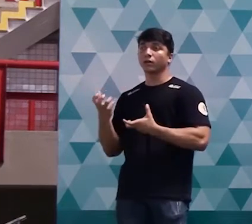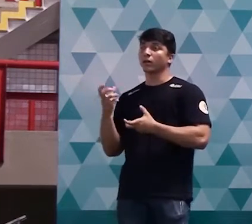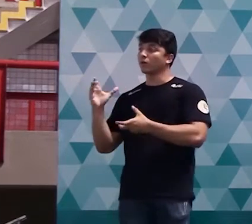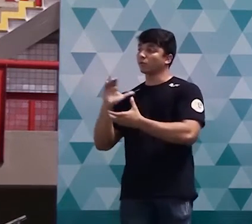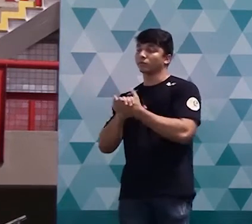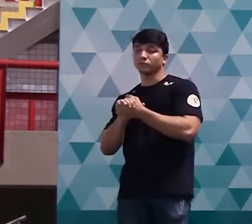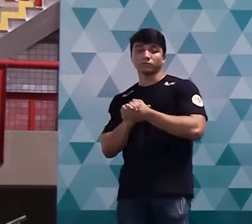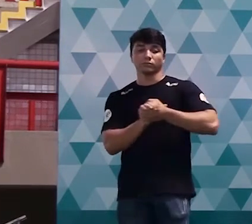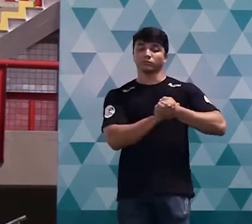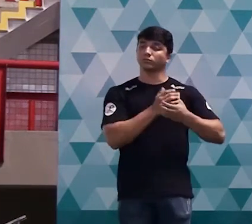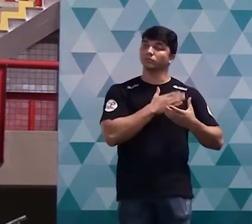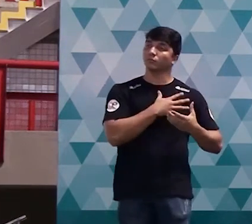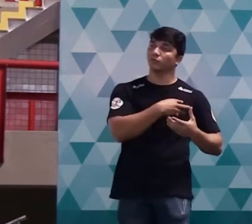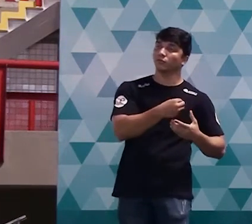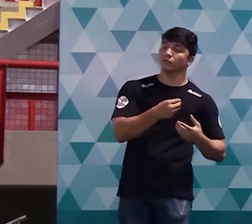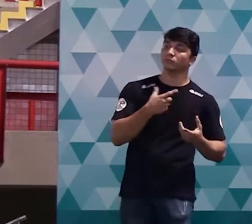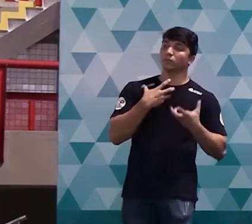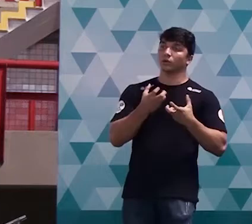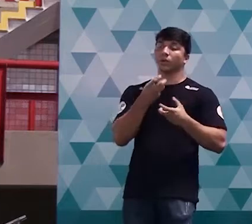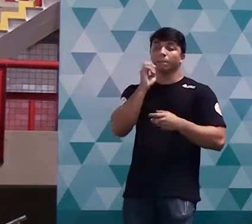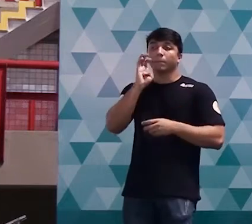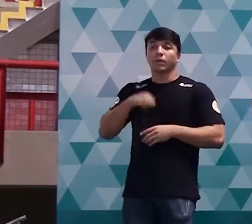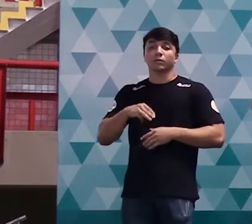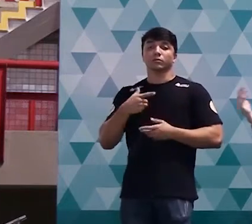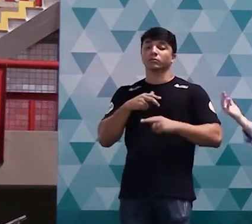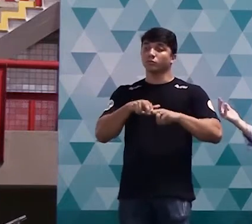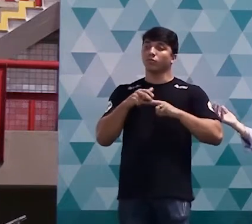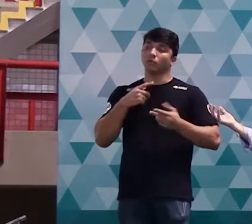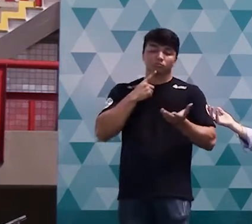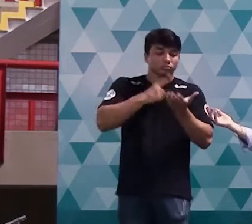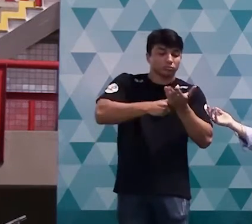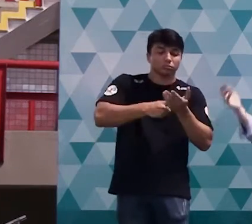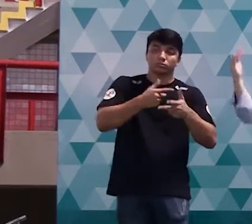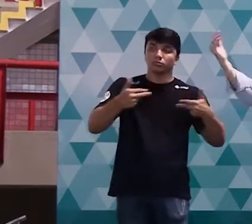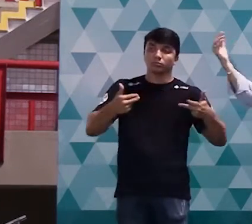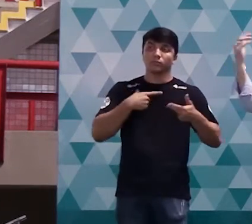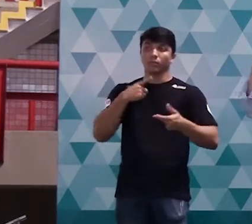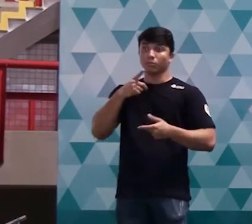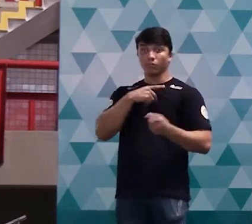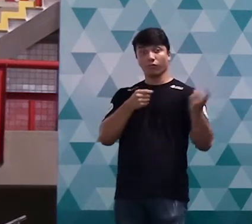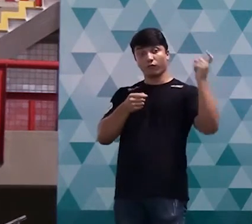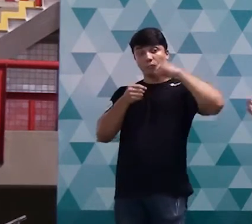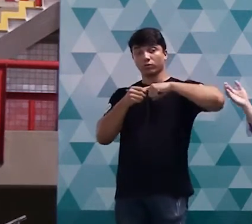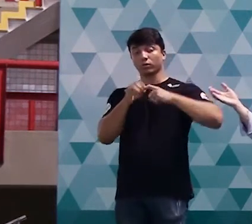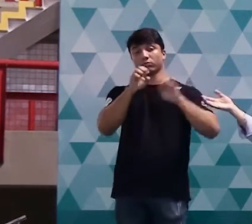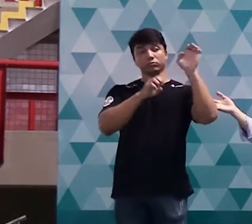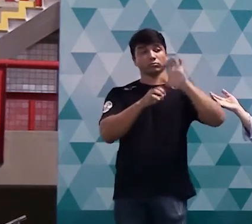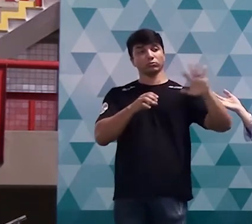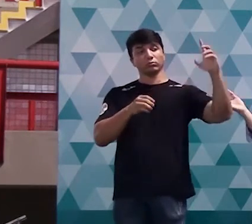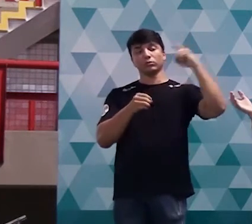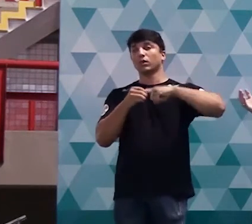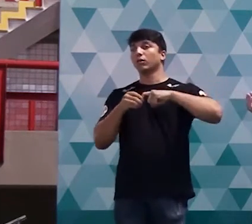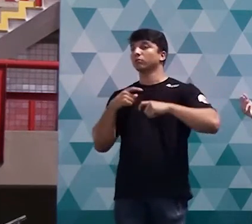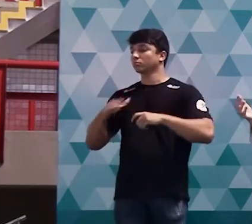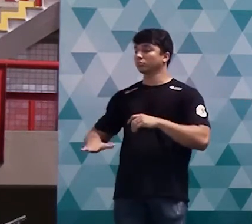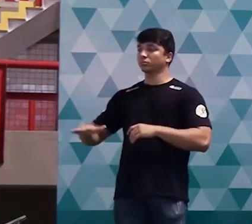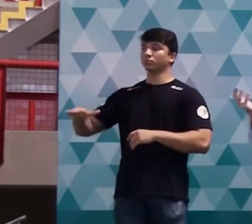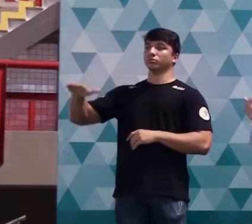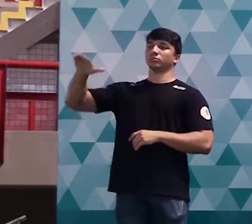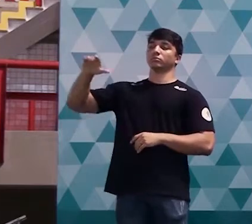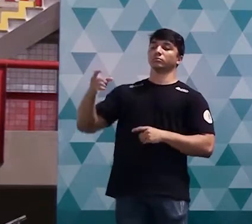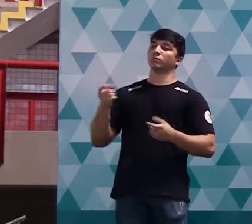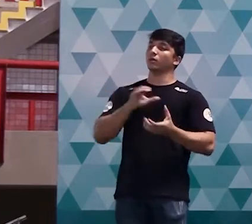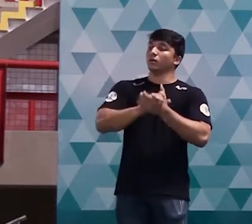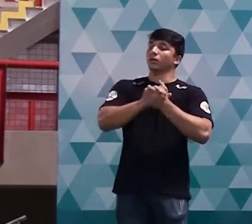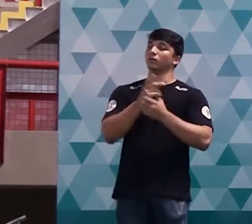casar a filha dele, vai querer casar a filha dele muito bem. Então nós vamos fazer um acordo. Quando meu filho voltar da Europa, é o tempo que a filha dele cresce, a gente casa